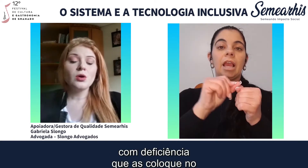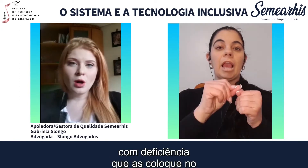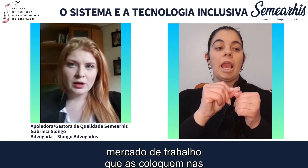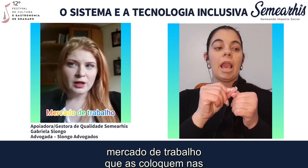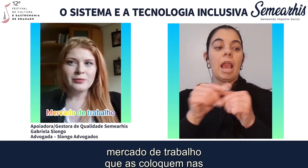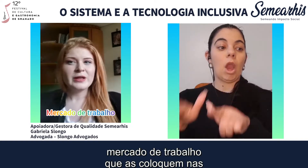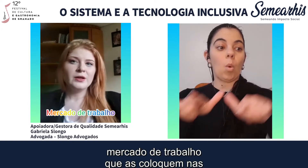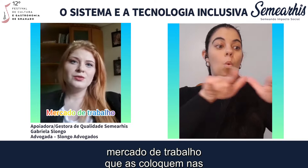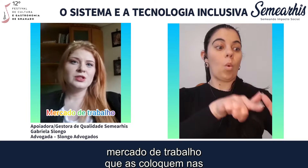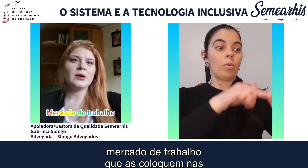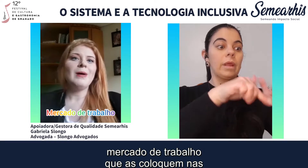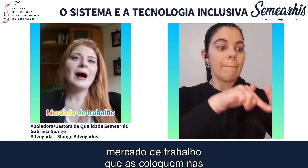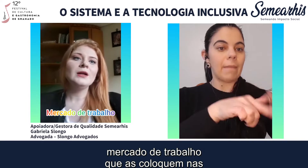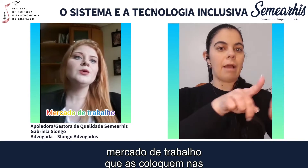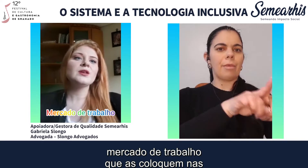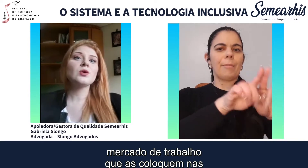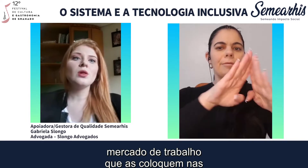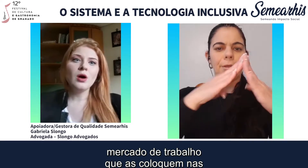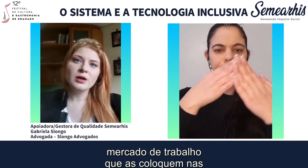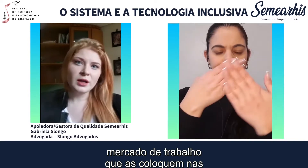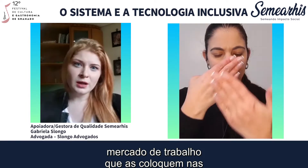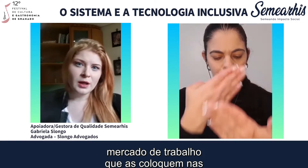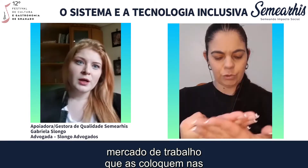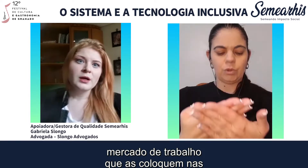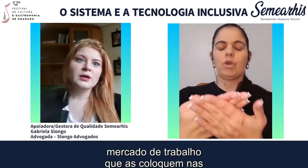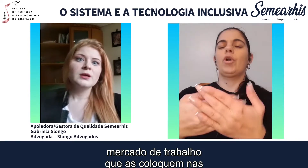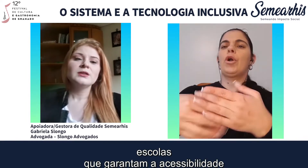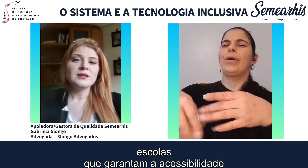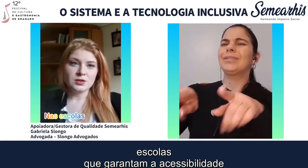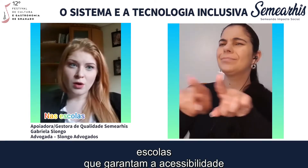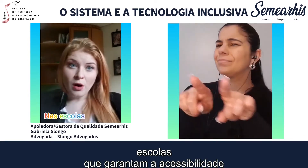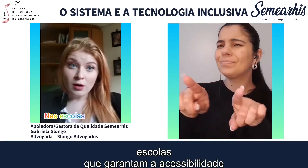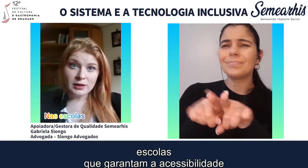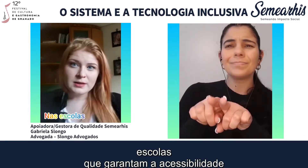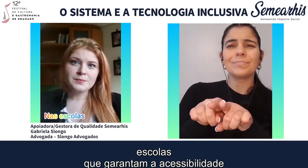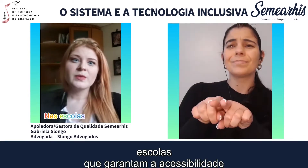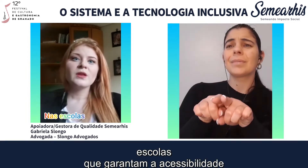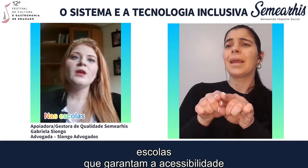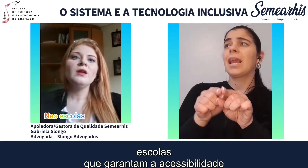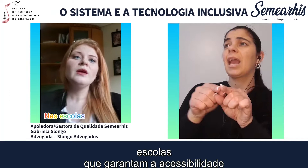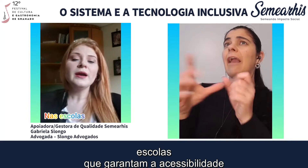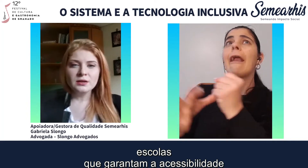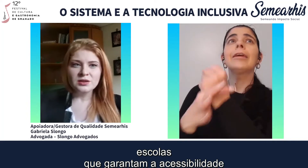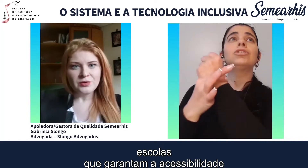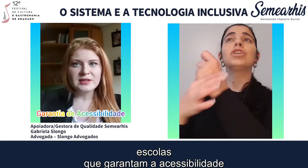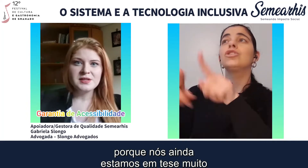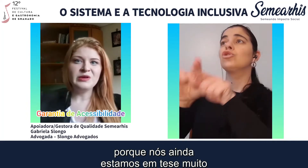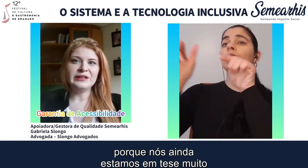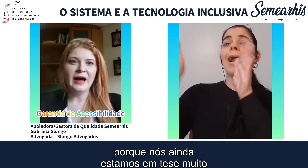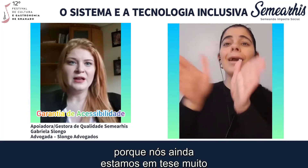as coloquem no mercado de trabalho, que as coloquem nas escolas, que